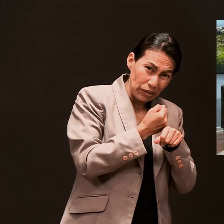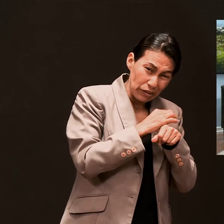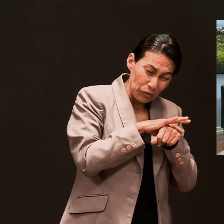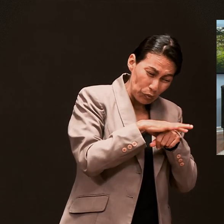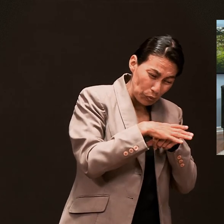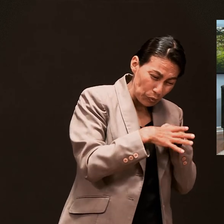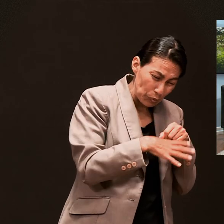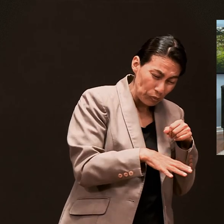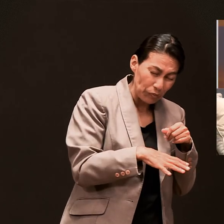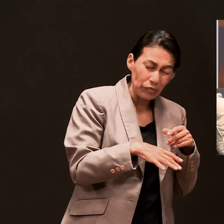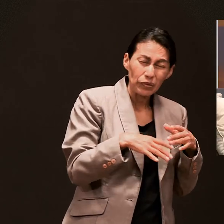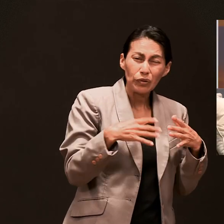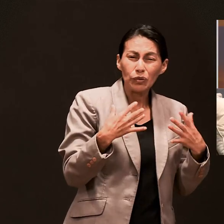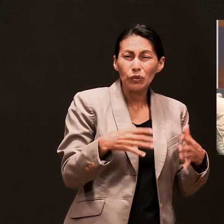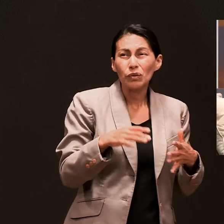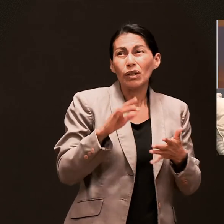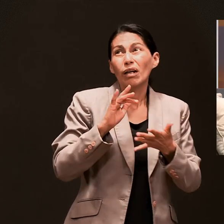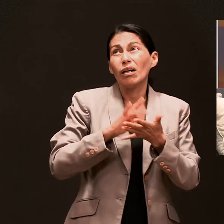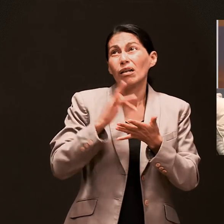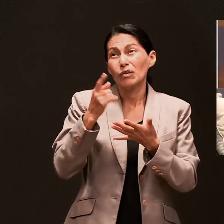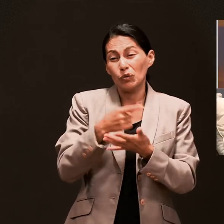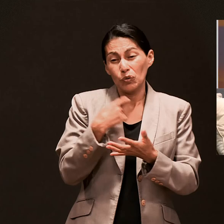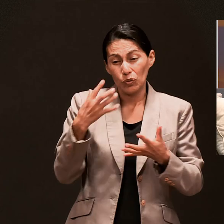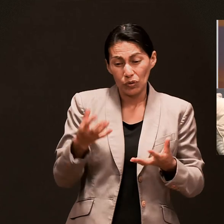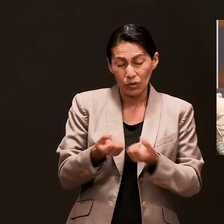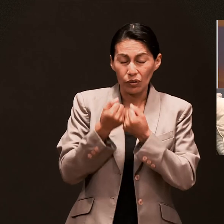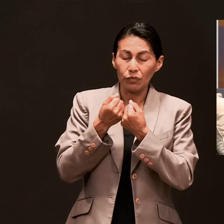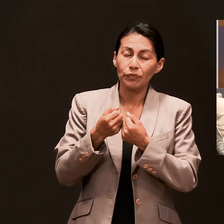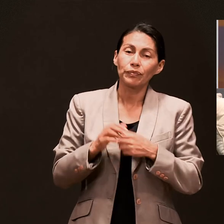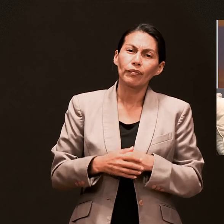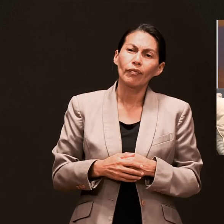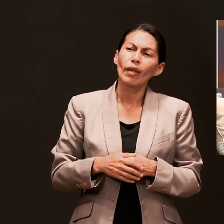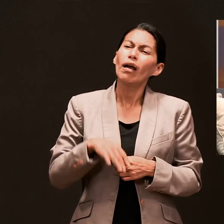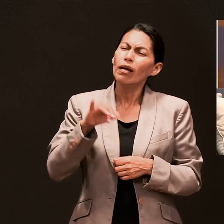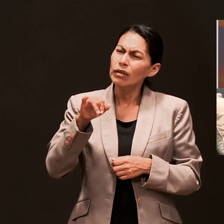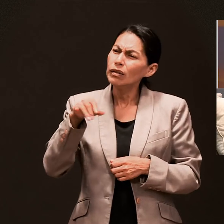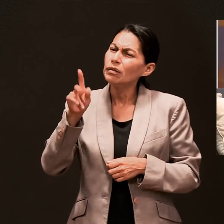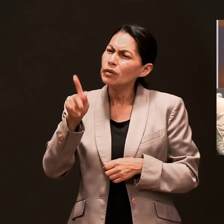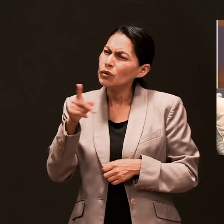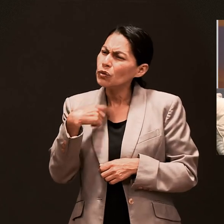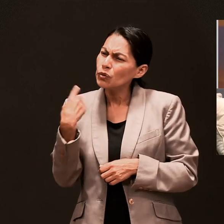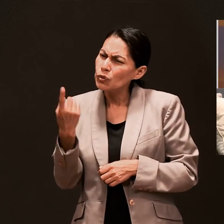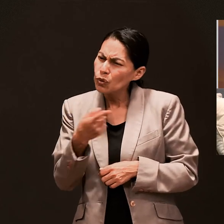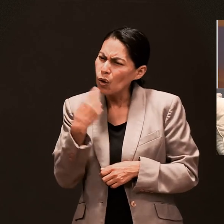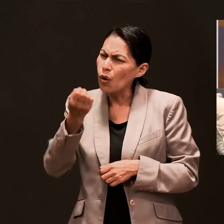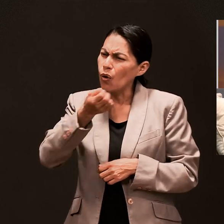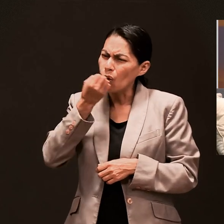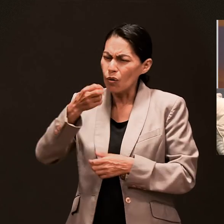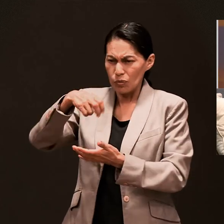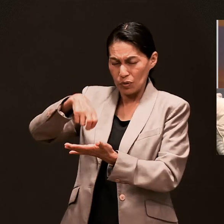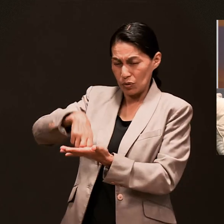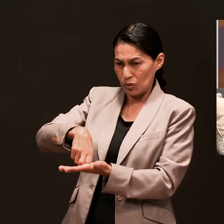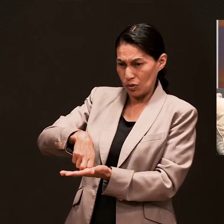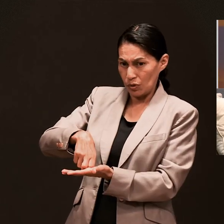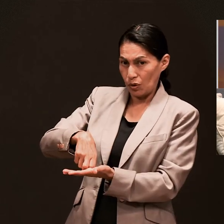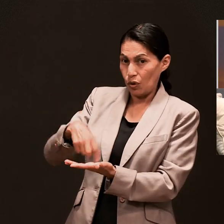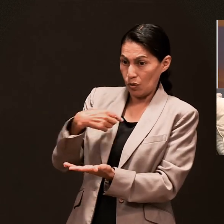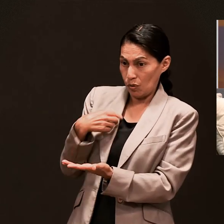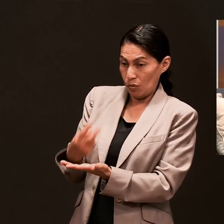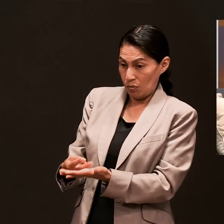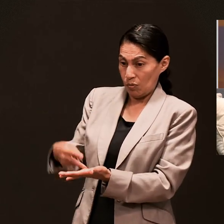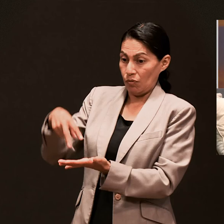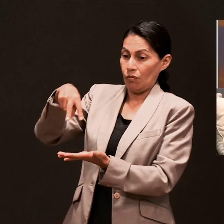cruz por nosotros no Y cuando nos paramos ya que oramos ya que le contamos todos nuestras anécdotas a Dios